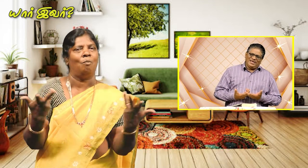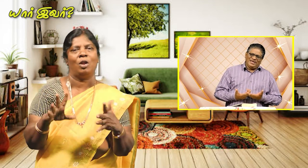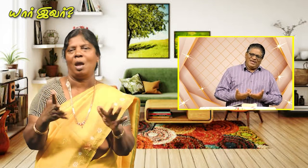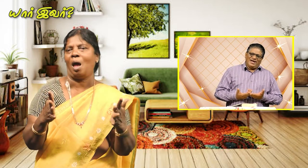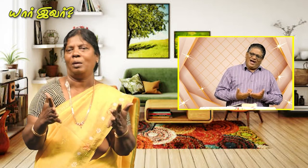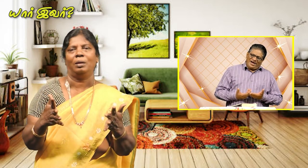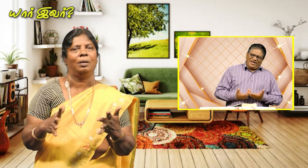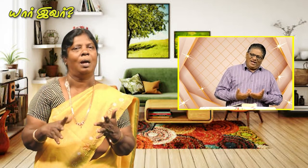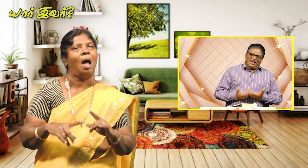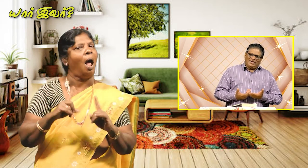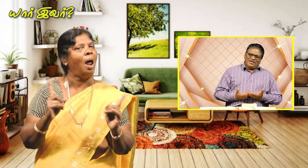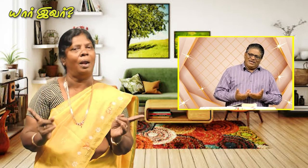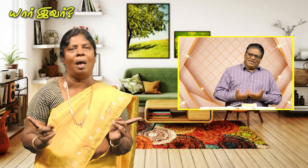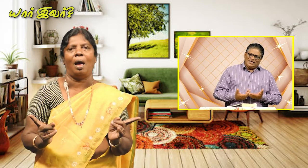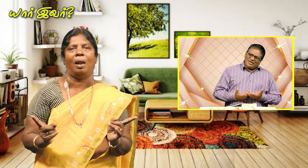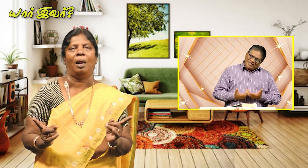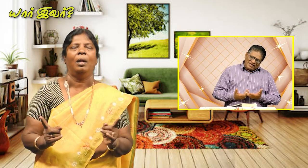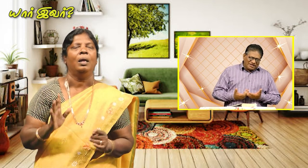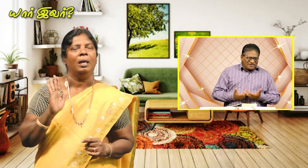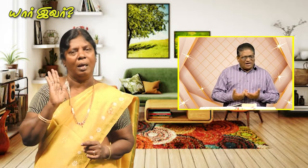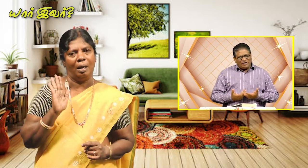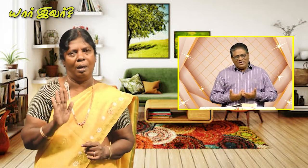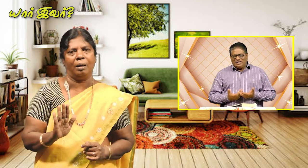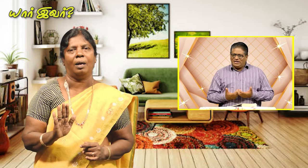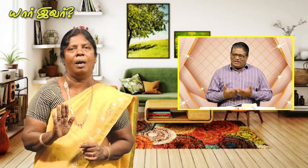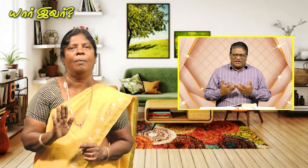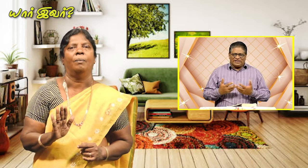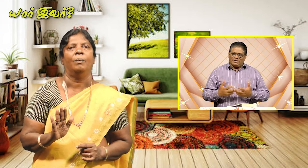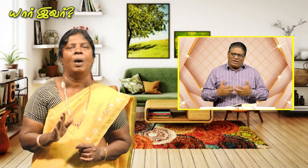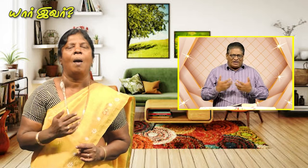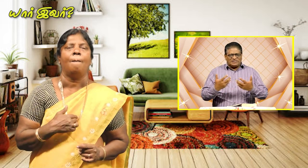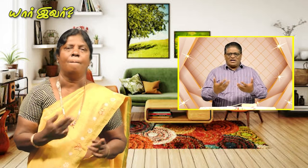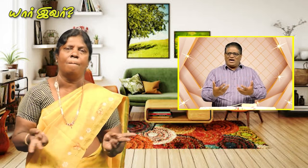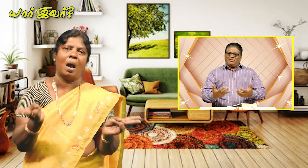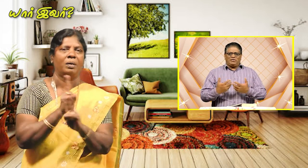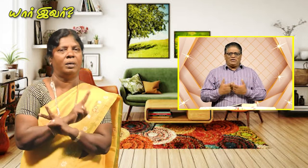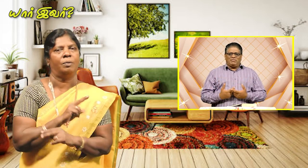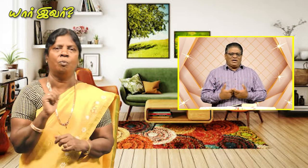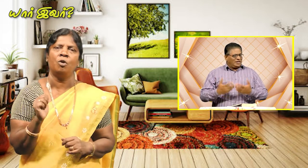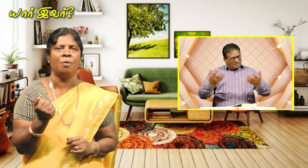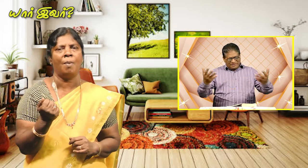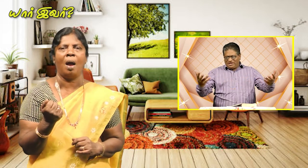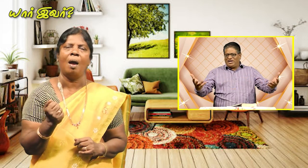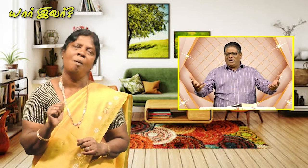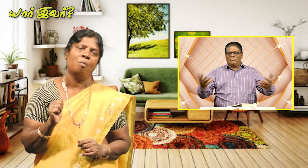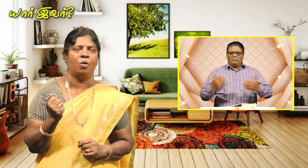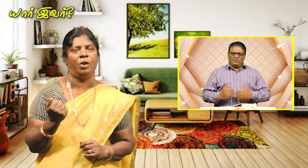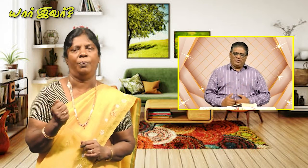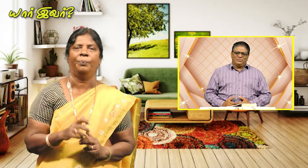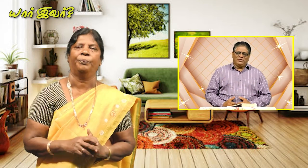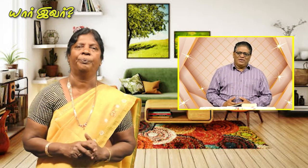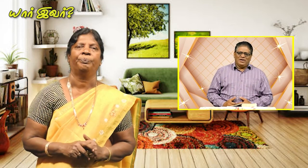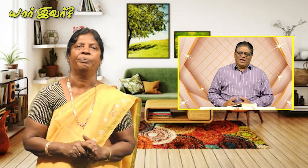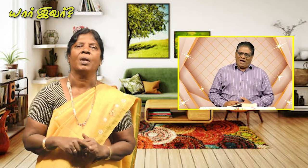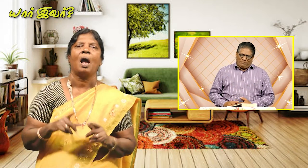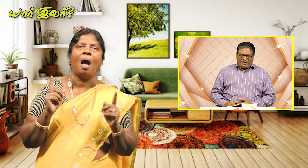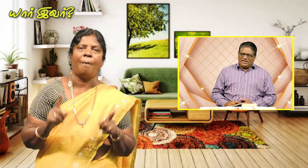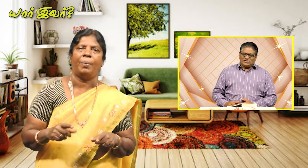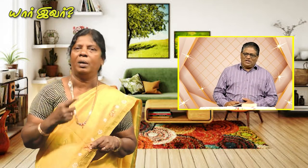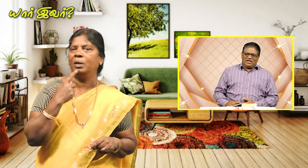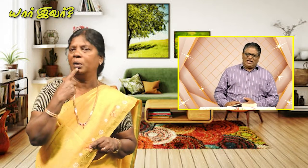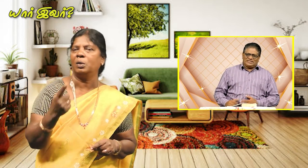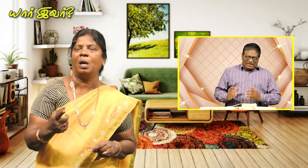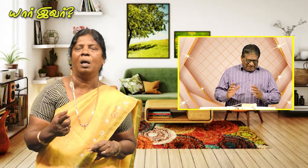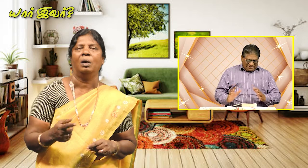இல்ல? ஆனா இருந்தால் இருக்கிறதுல மாற்றம் காண முடியுமா? தாராளமா முடியும். அப்ப